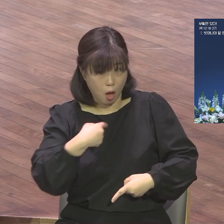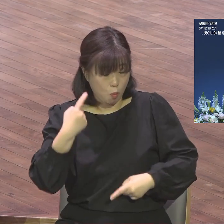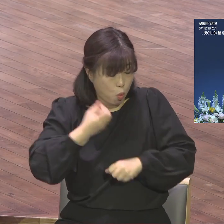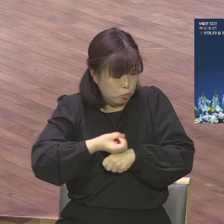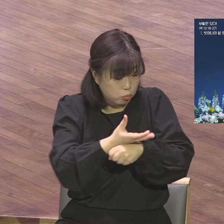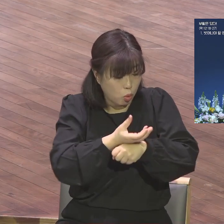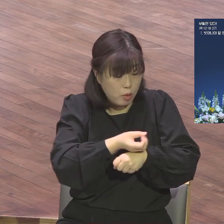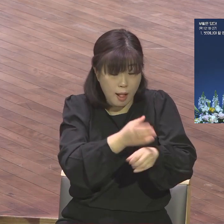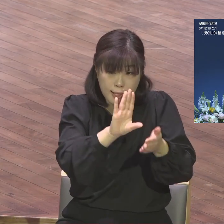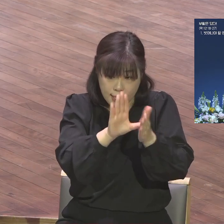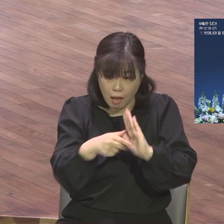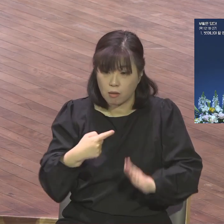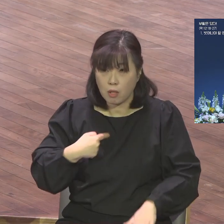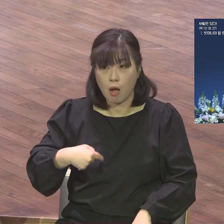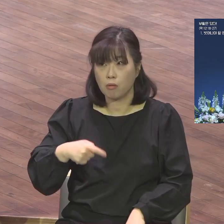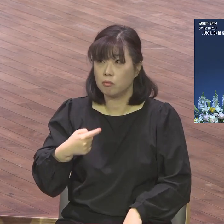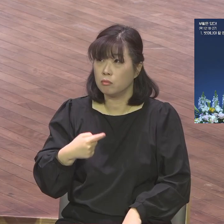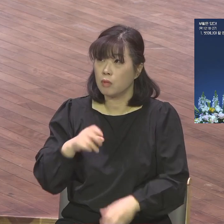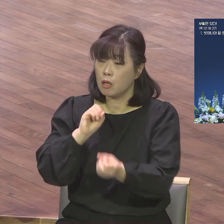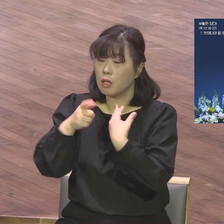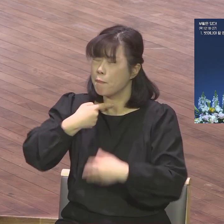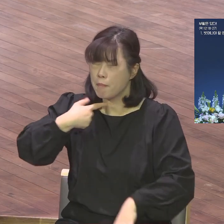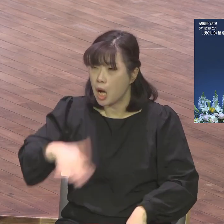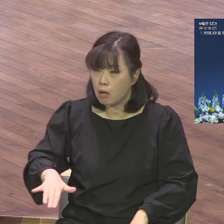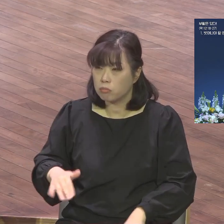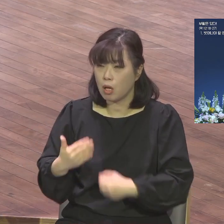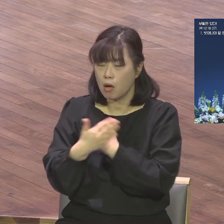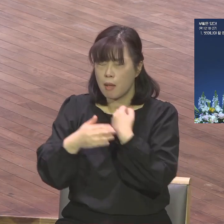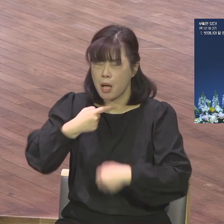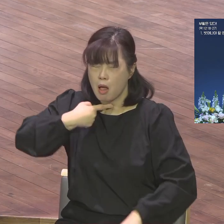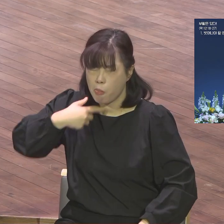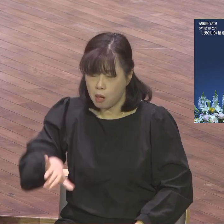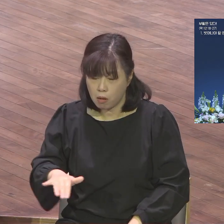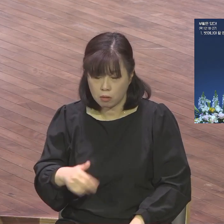감격, 그 응답, 그 변화.